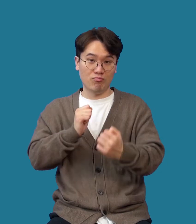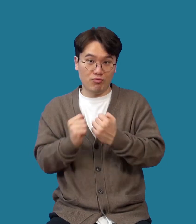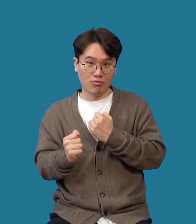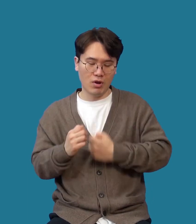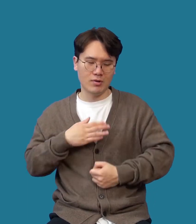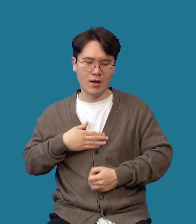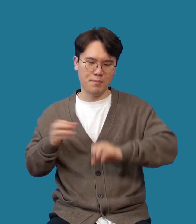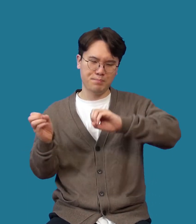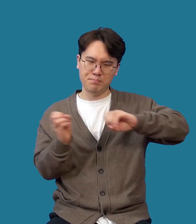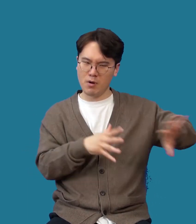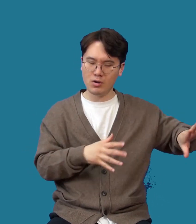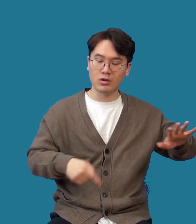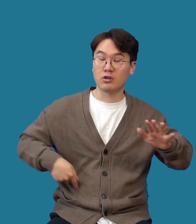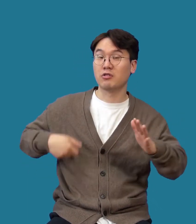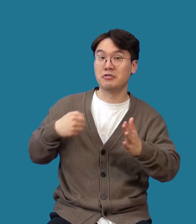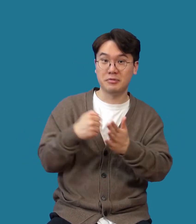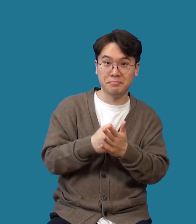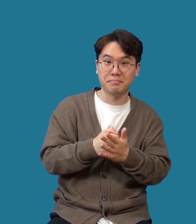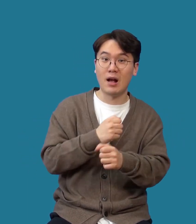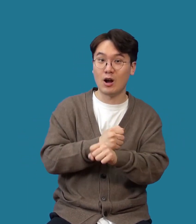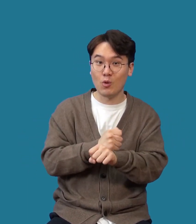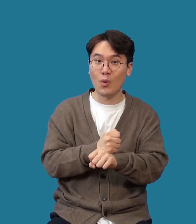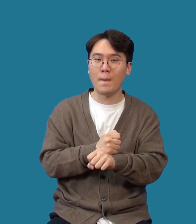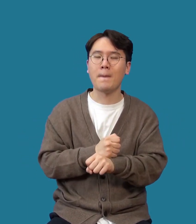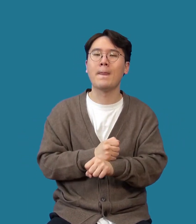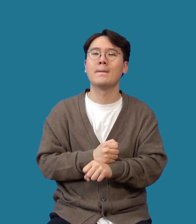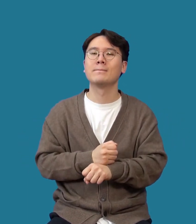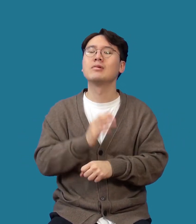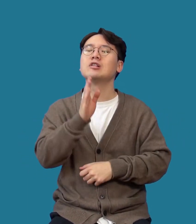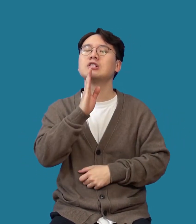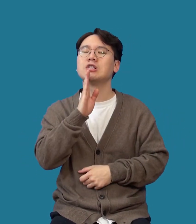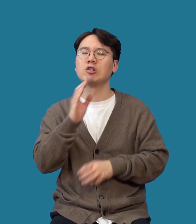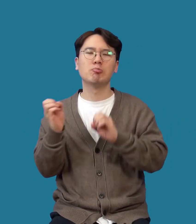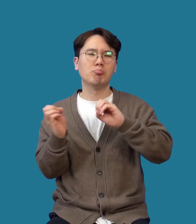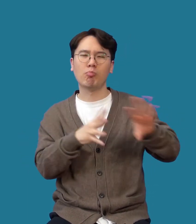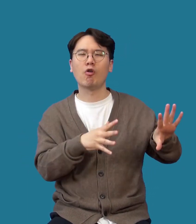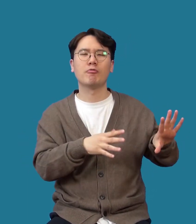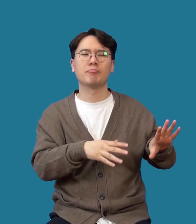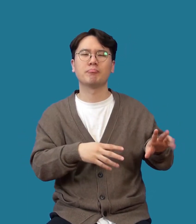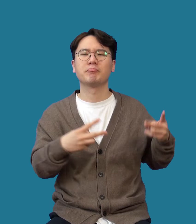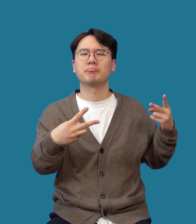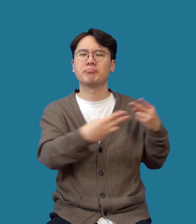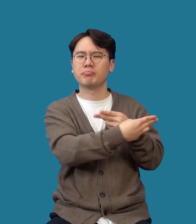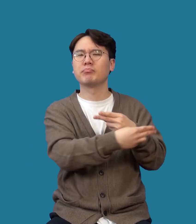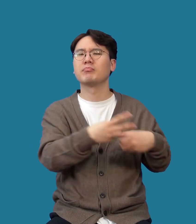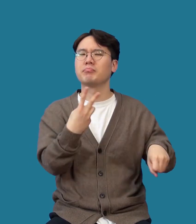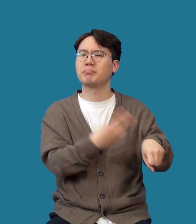그걸 실제로 이제 버리는 그 실행에 한번 옮겨 보십시오. 어떻게 됩니까?